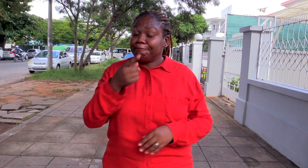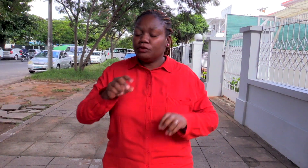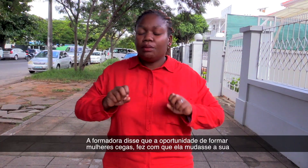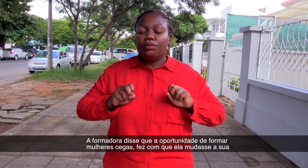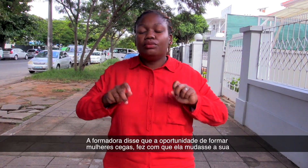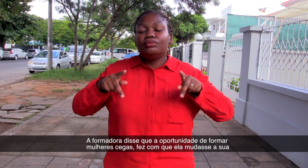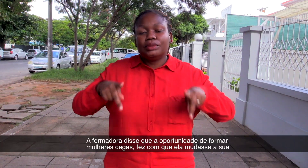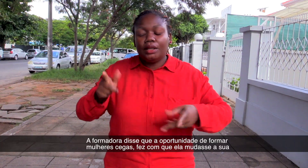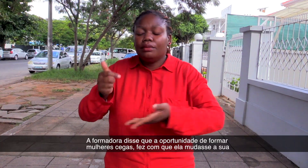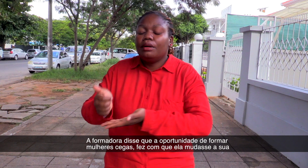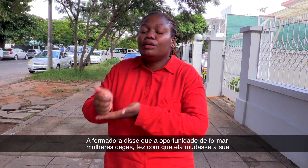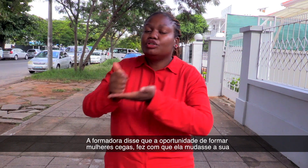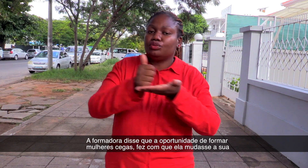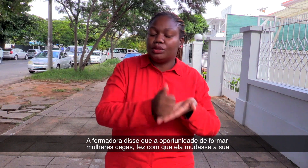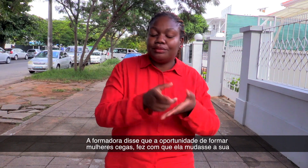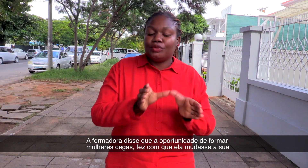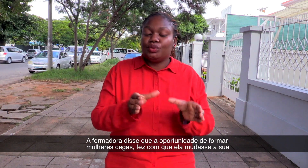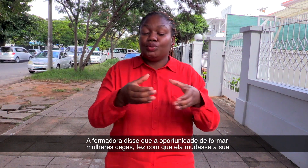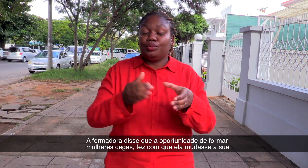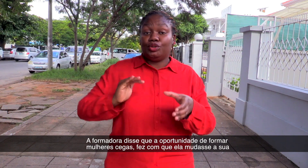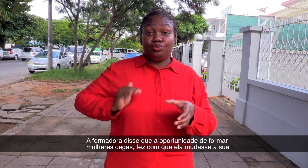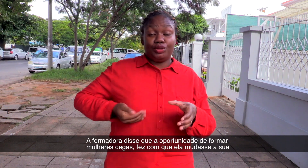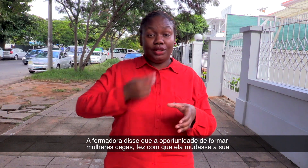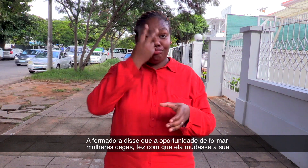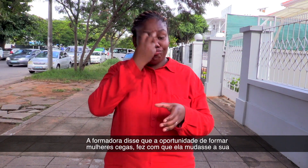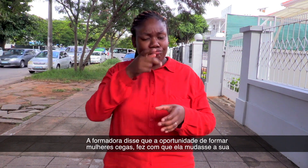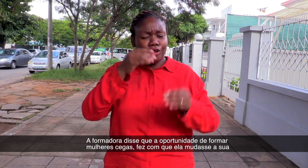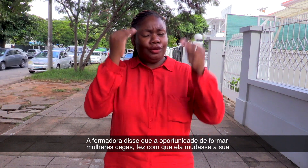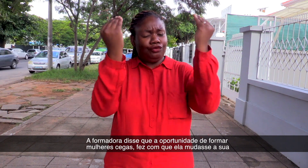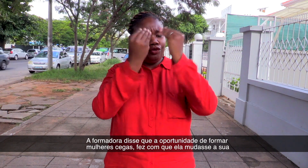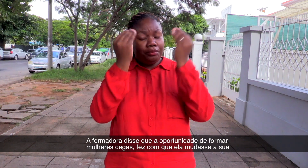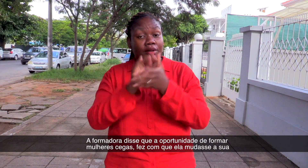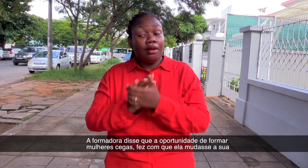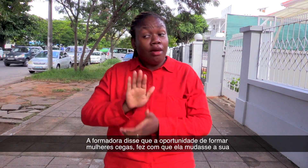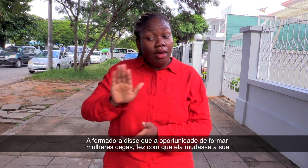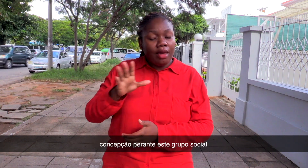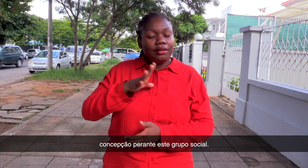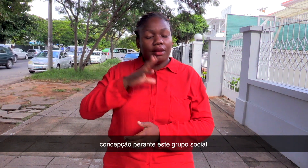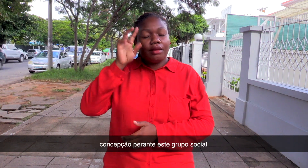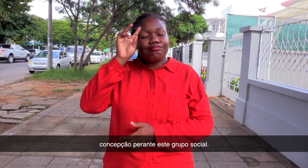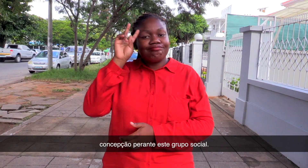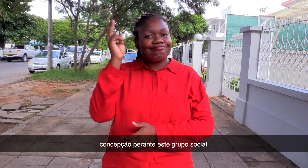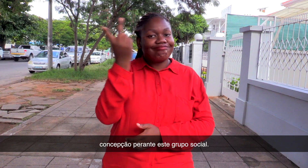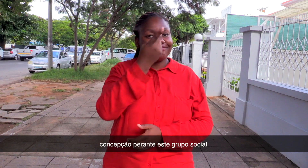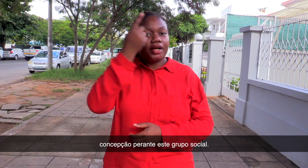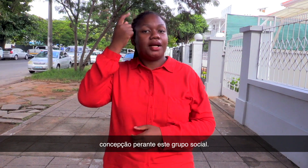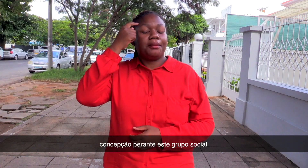A formadora disse que a oportunidade de formar mulheres cegas fez com que ela mudasse a sua concepção perante este grupo social.